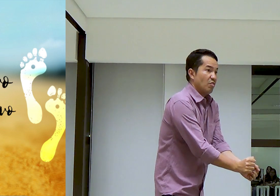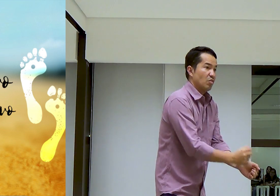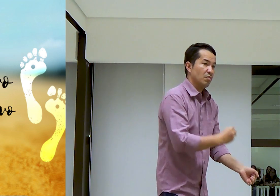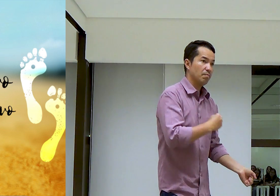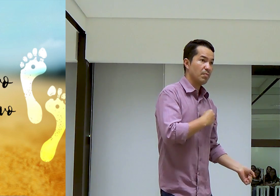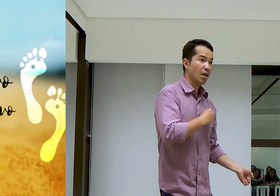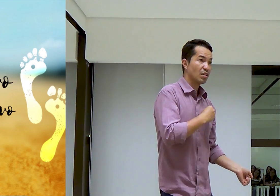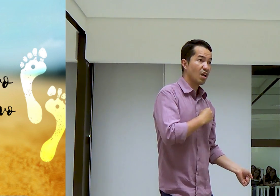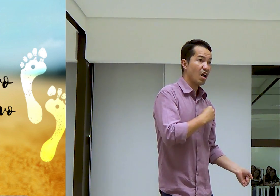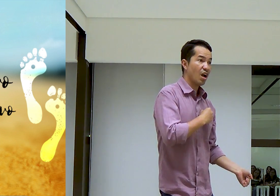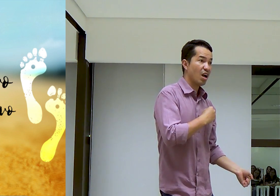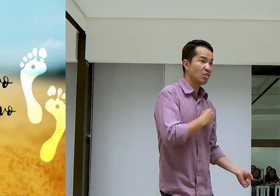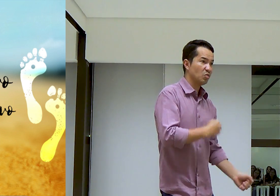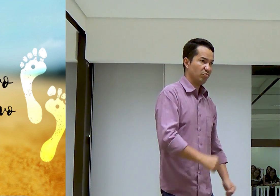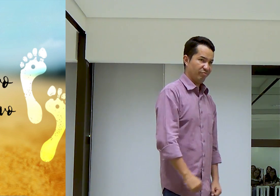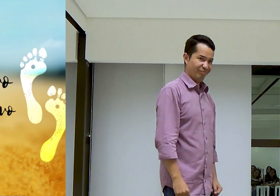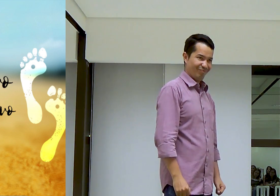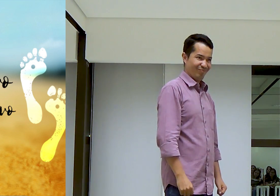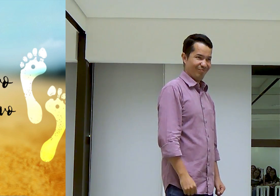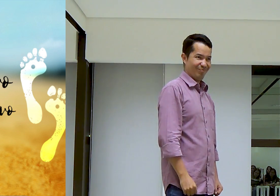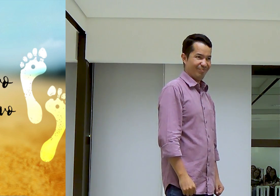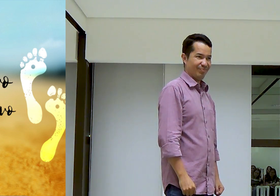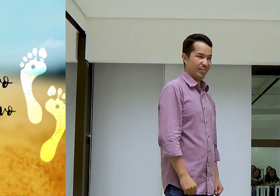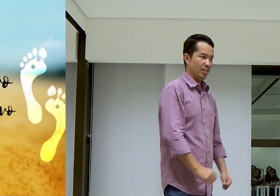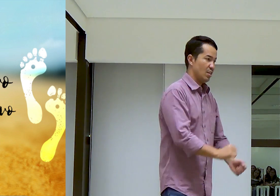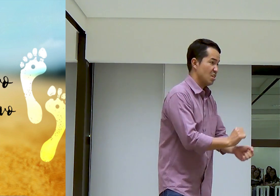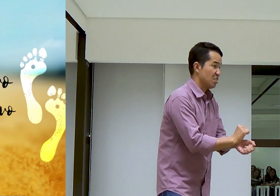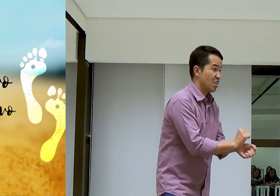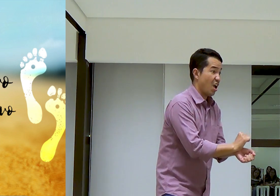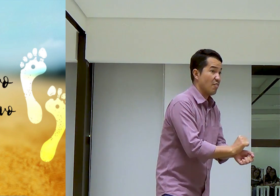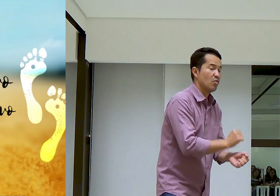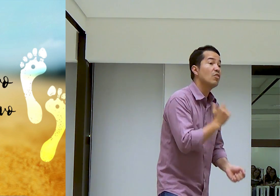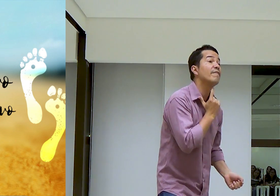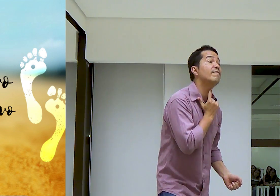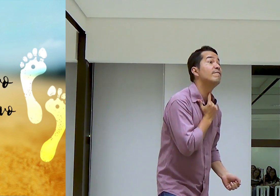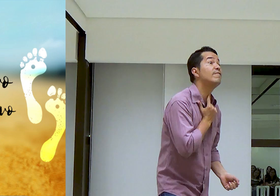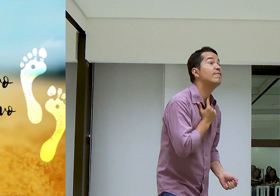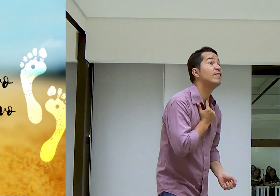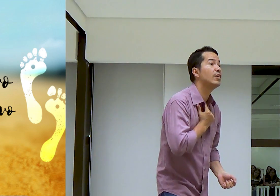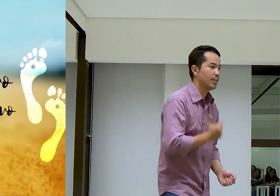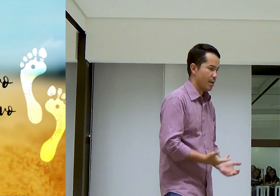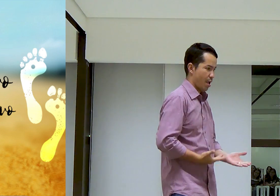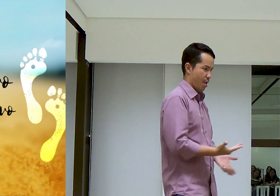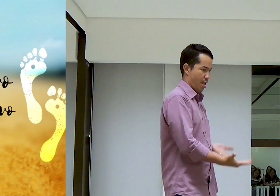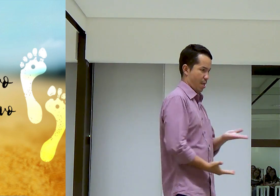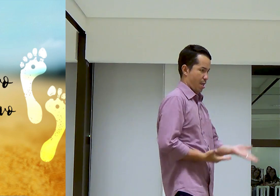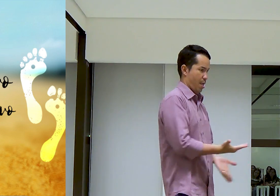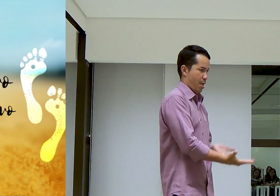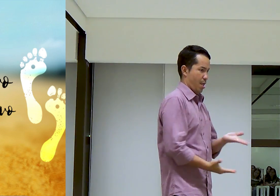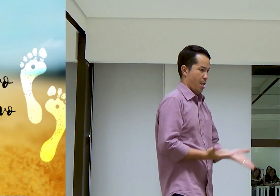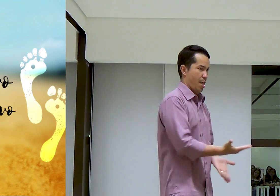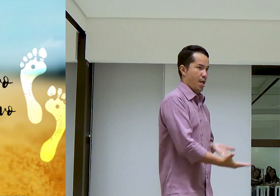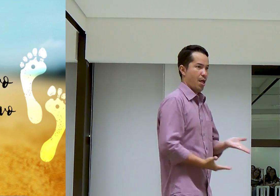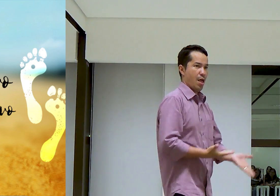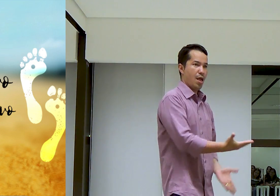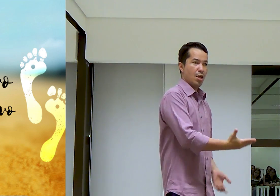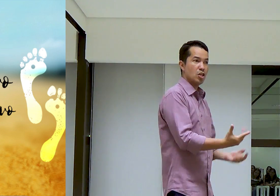às vezes nós somos o quê? Escravos do pecado. Às vezes você é escravo da sua